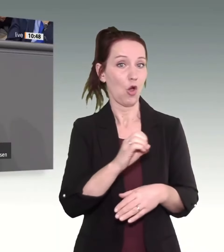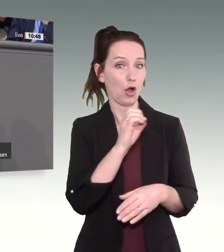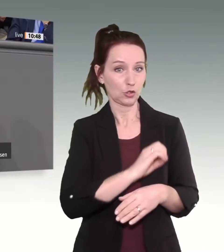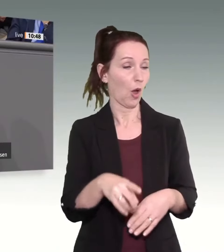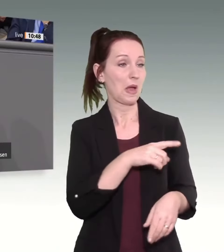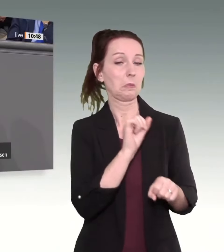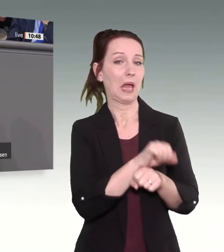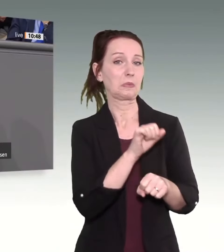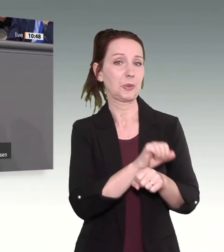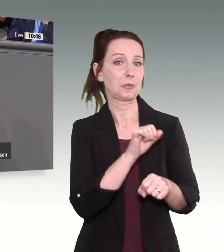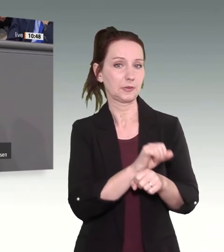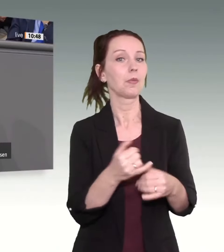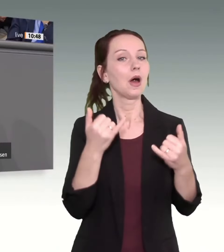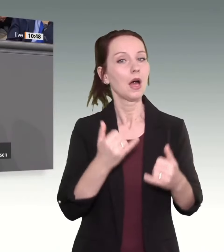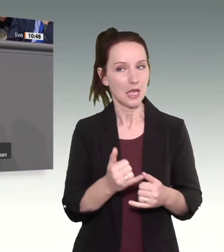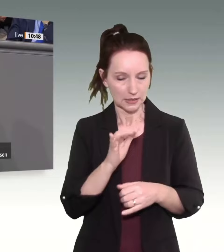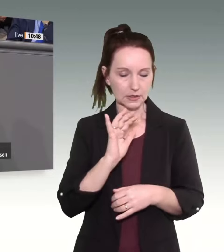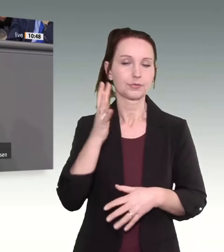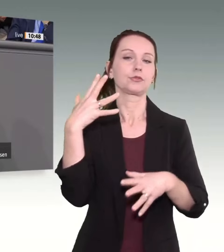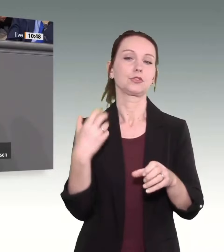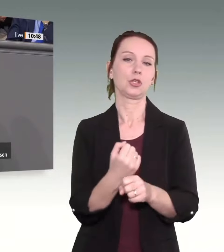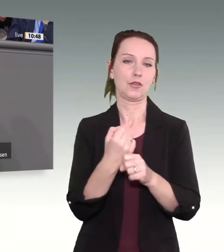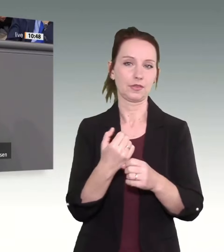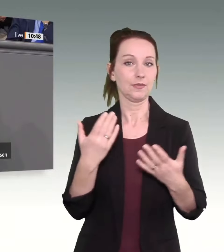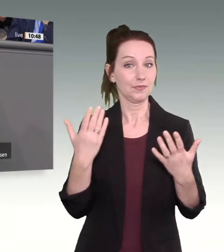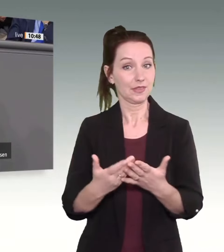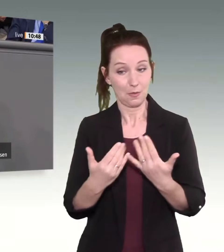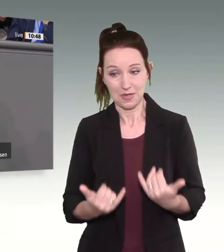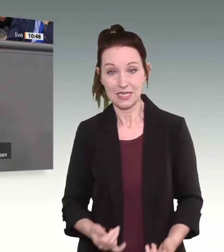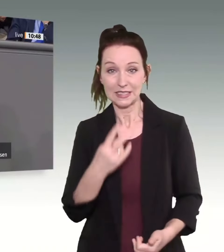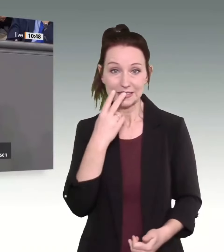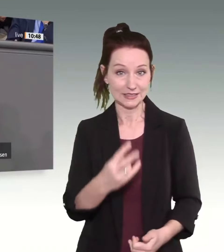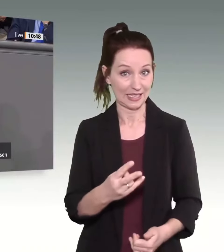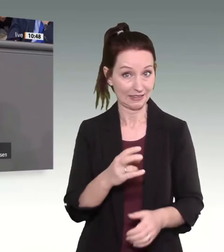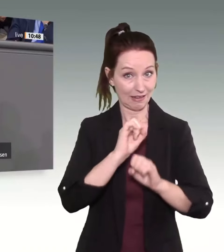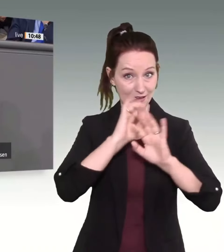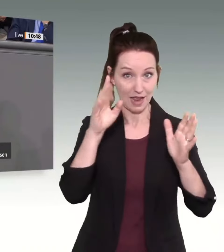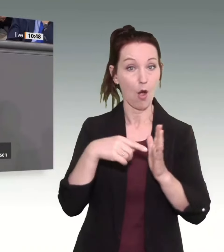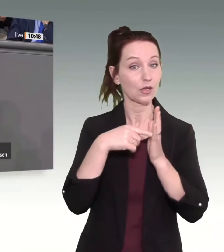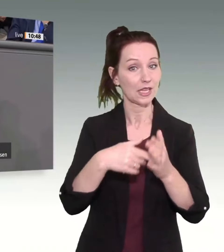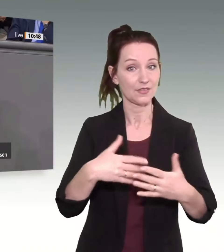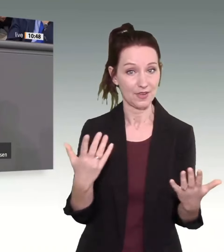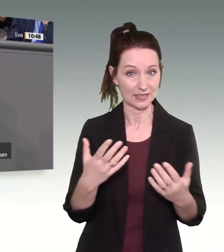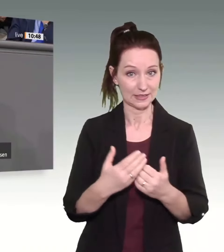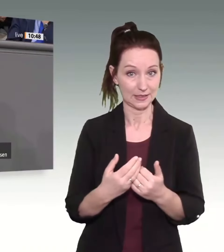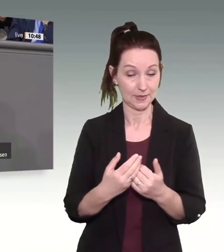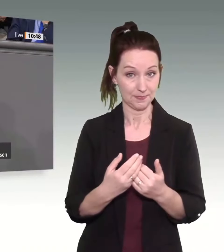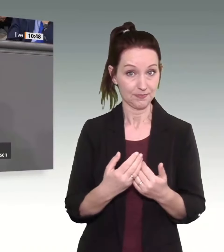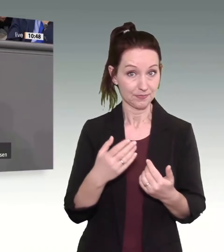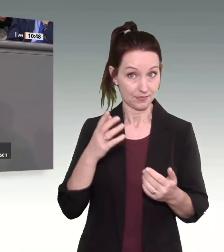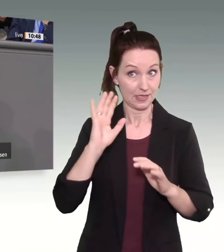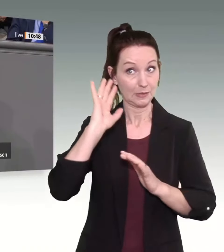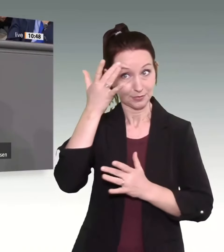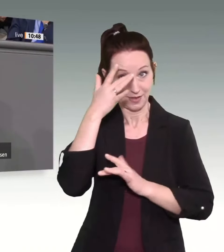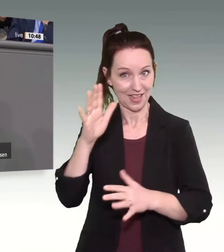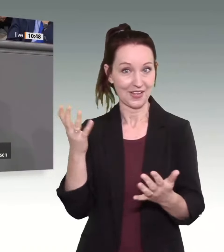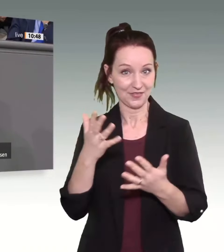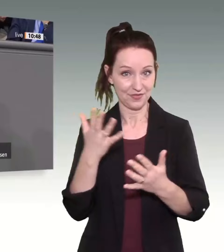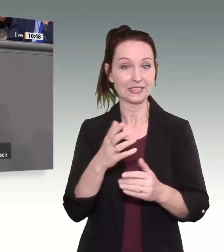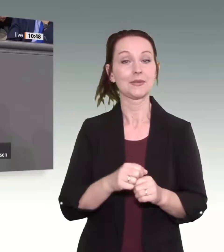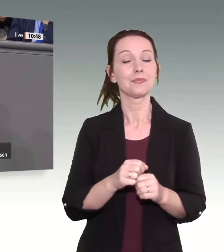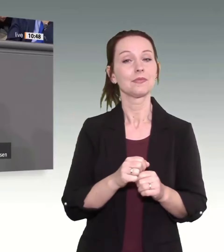damit es jeder auch noch mal klar sieht, was wir jetzt geschafft haben. Es ist eine sechs Jahre lange AFA 5 Prozent, und